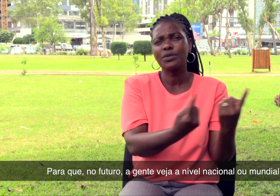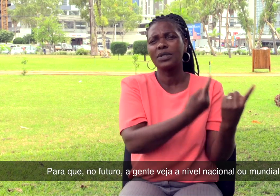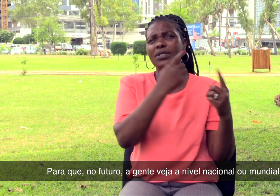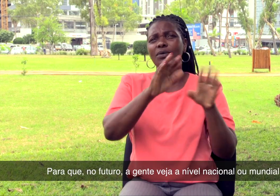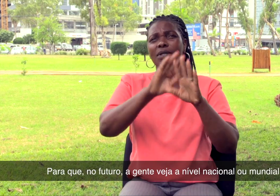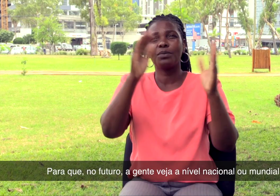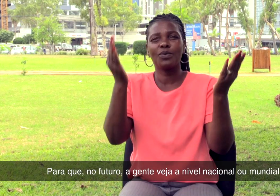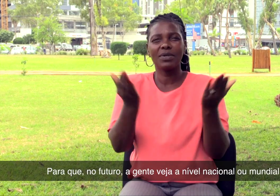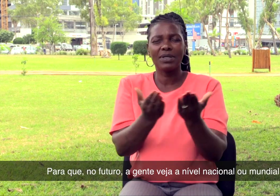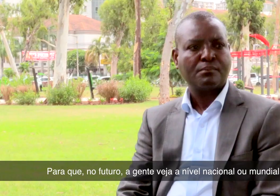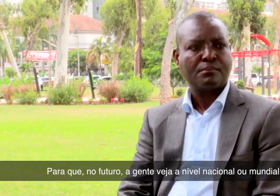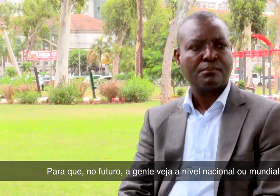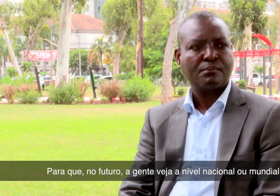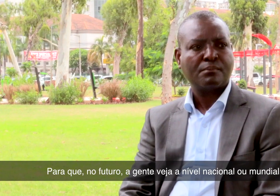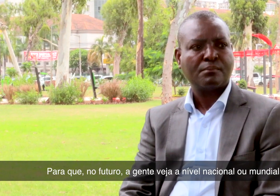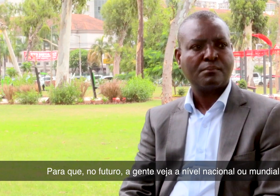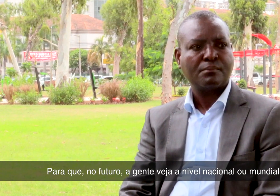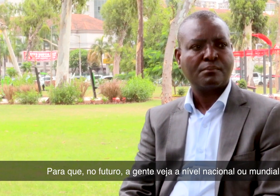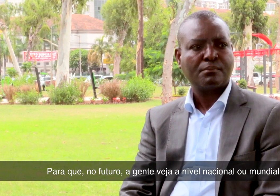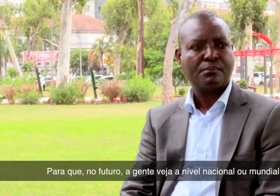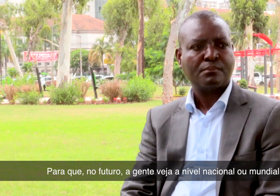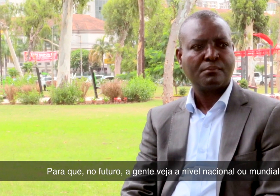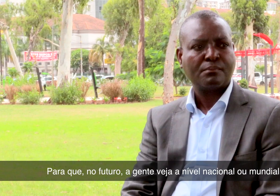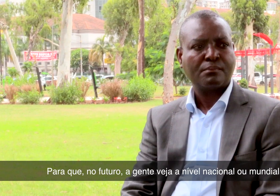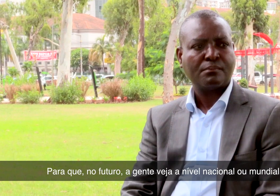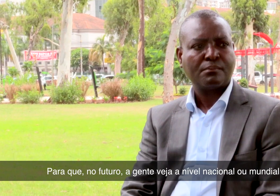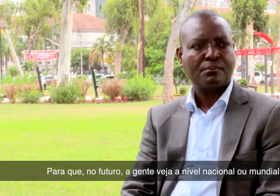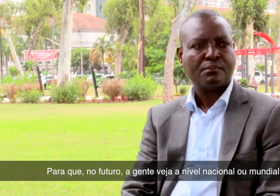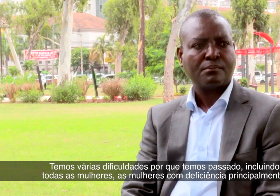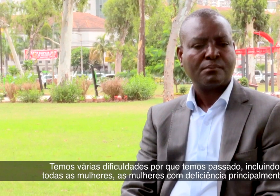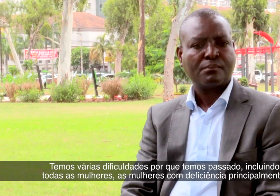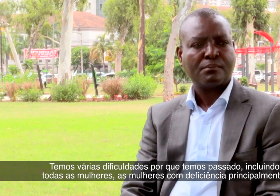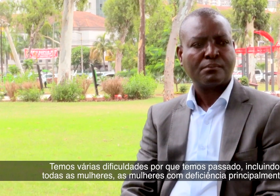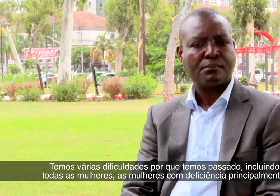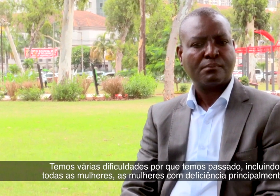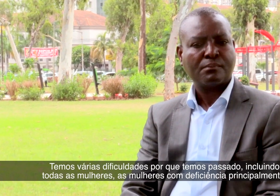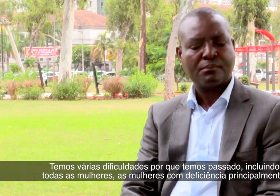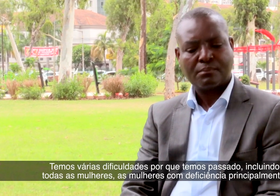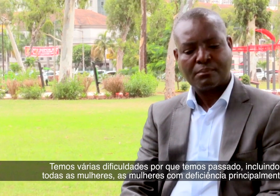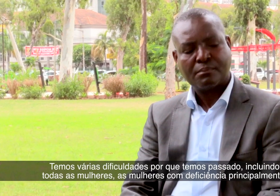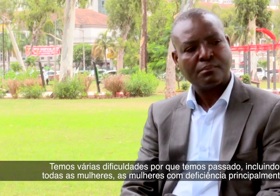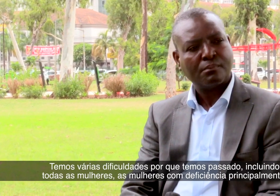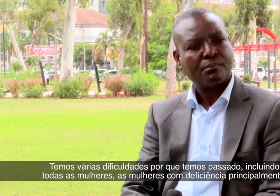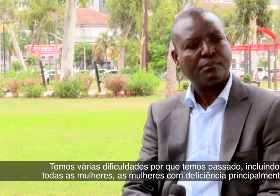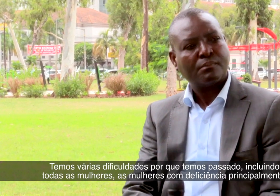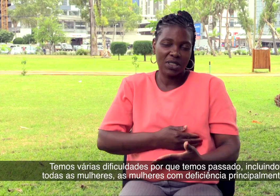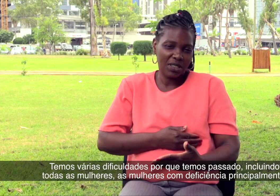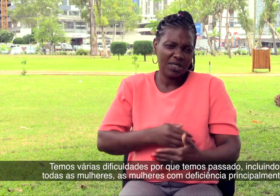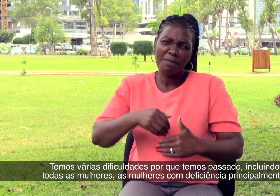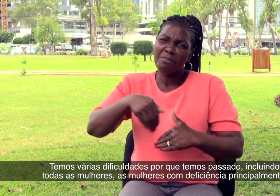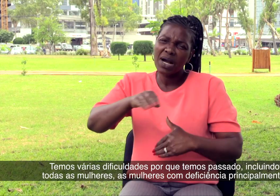que no futuro a gente veja a nível nacional ou a nível mundial, temos várias dificuldades que temos passado,